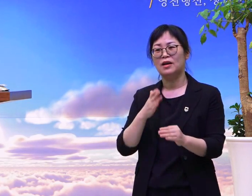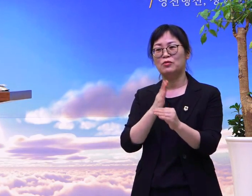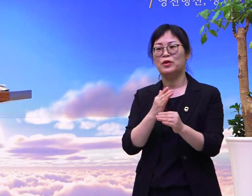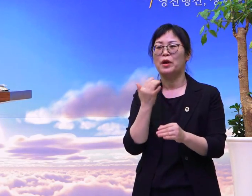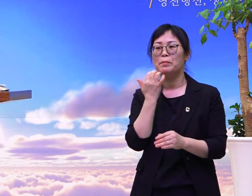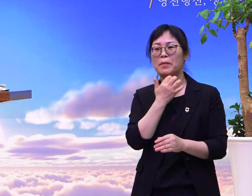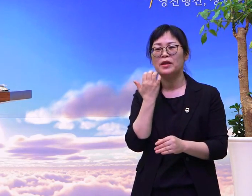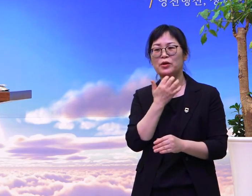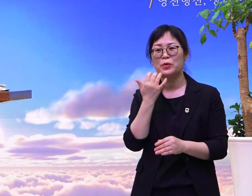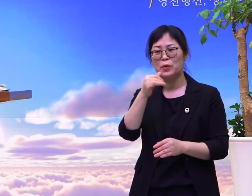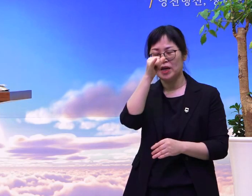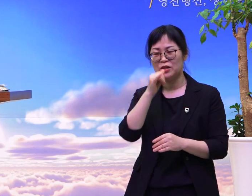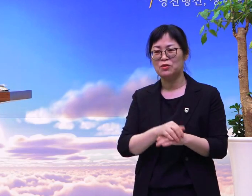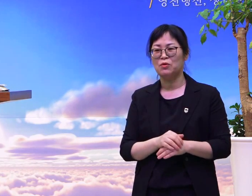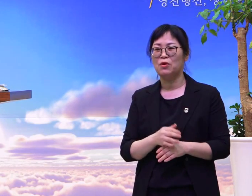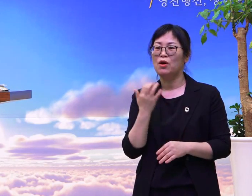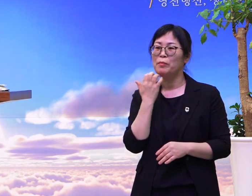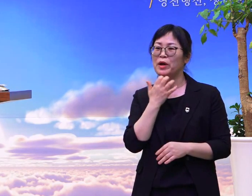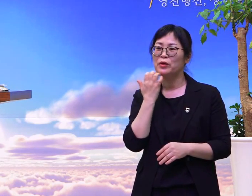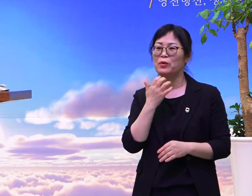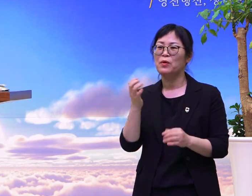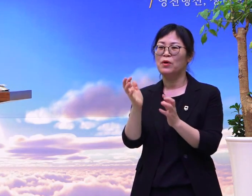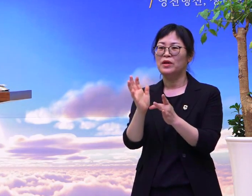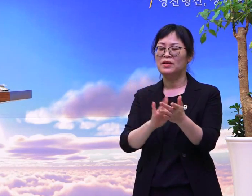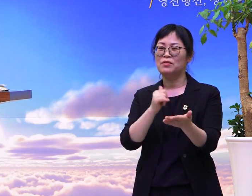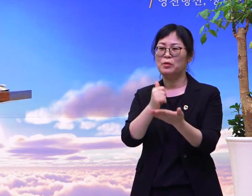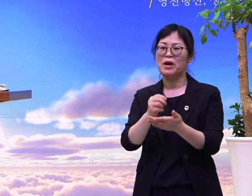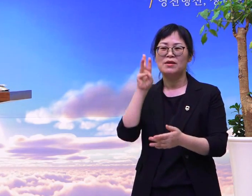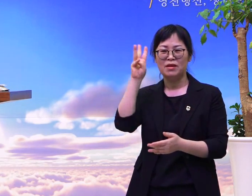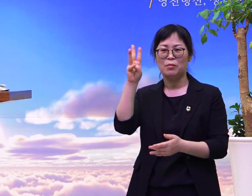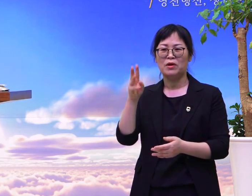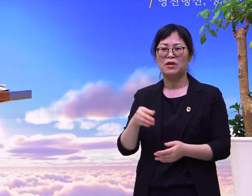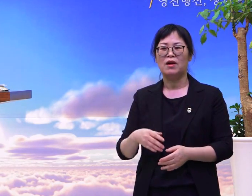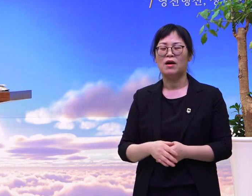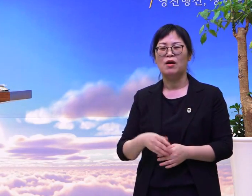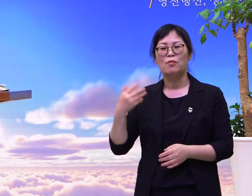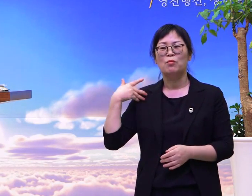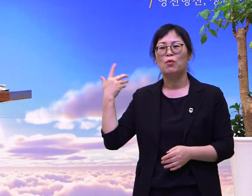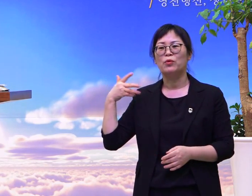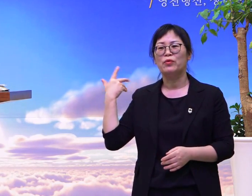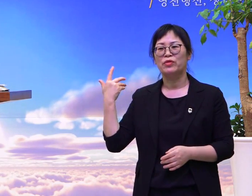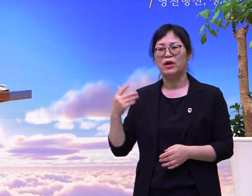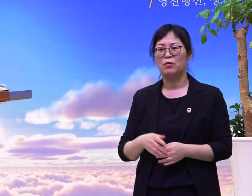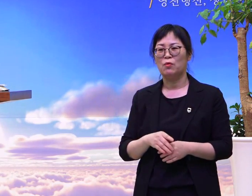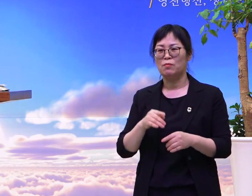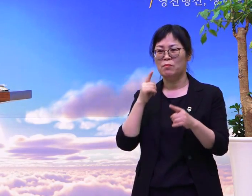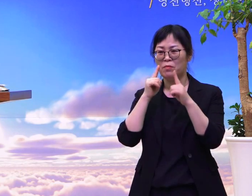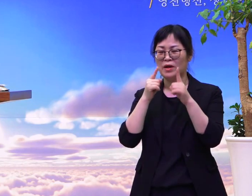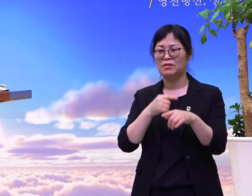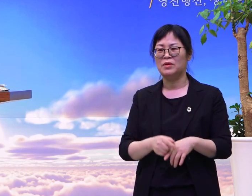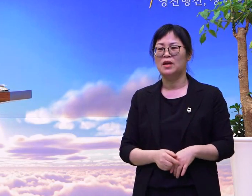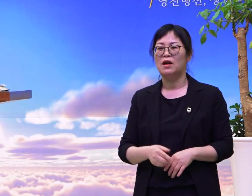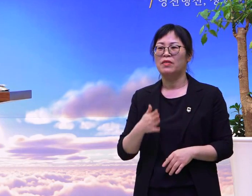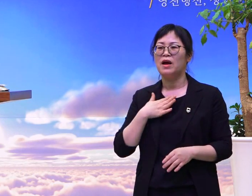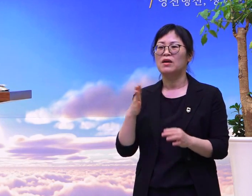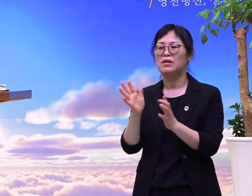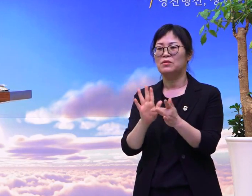있죠. 베드로도 예수님을 3번이나 모른다고 했습니다. 난 예수님 모릅니다.